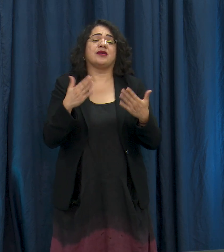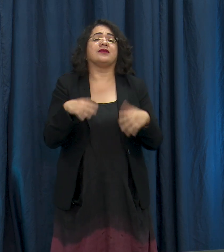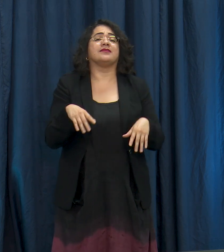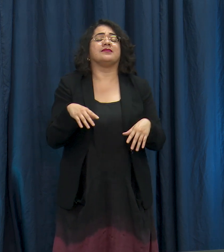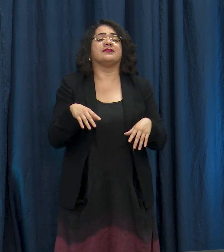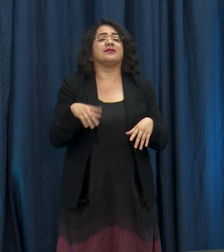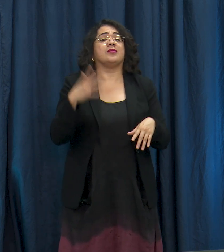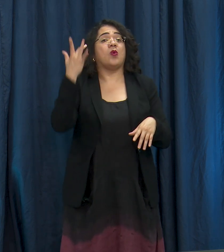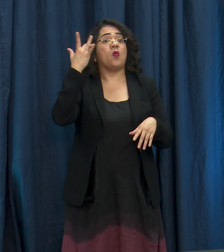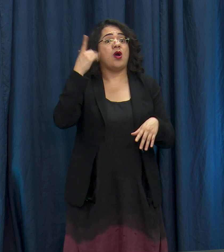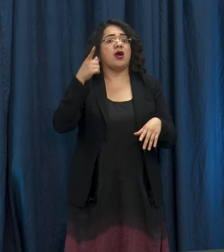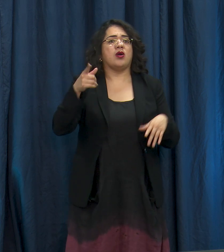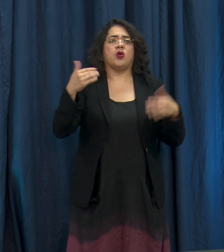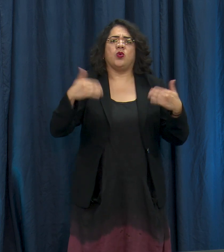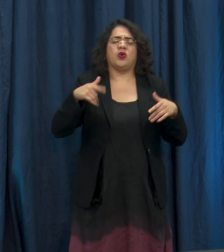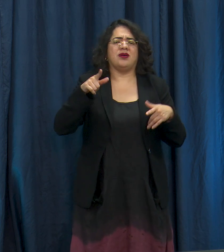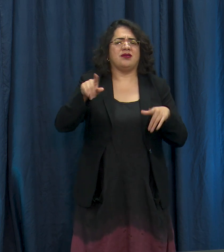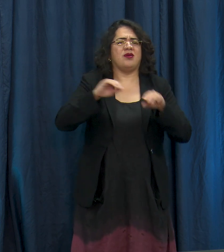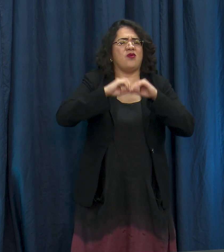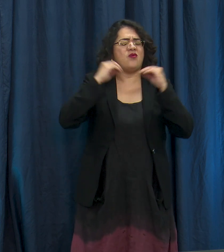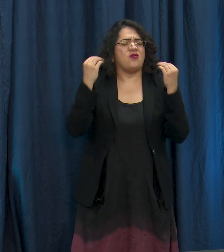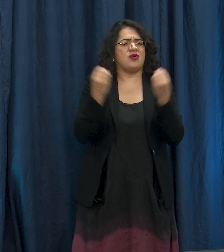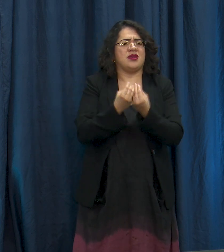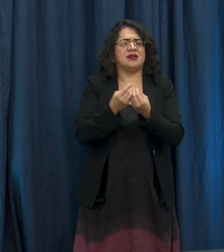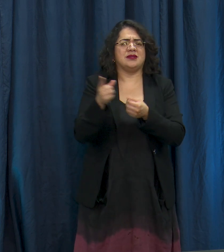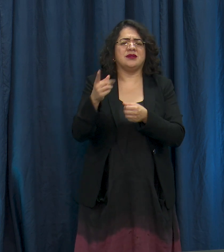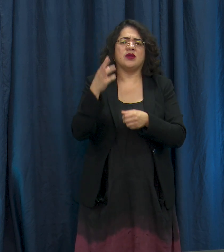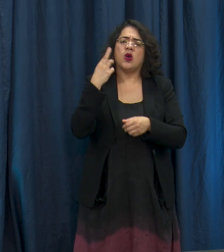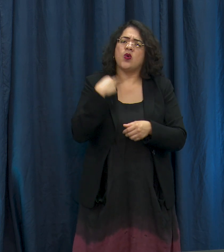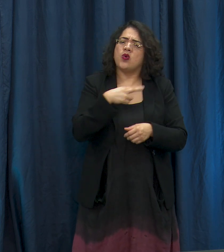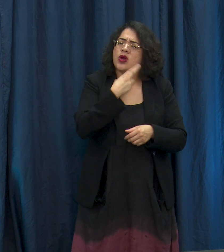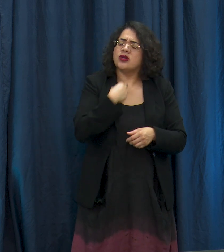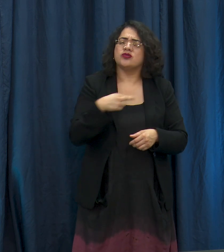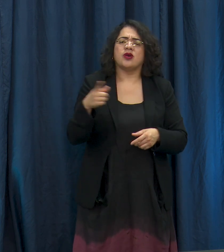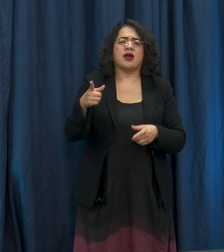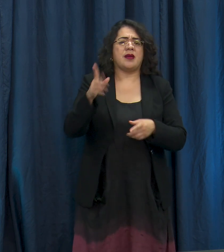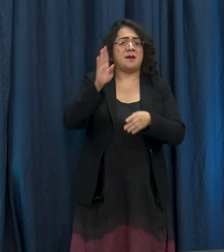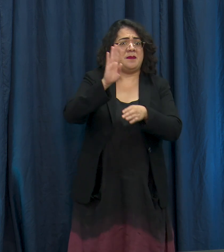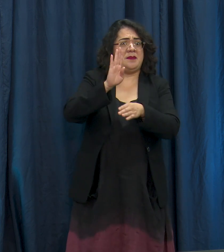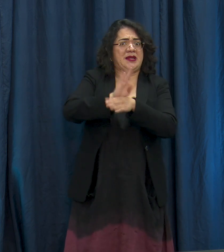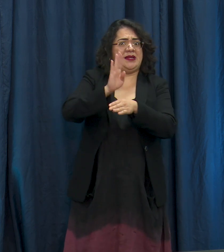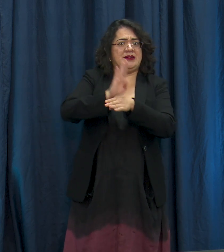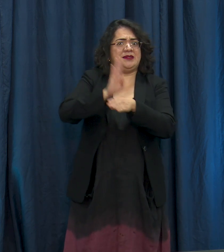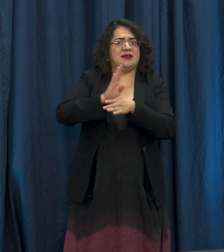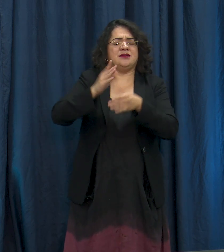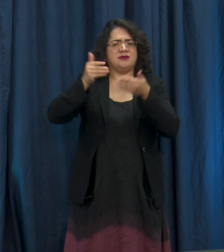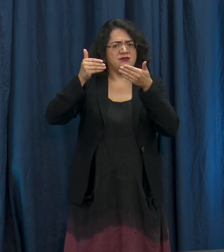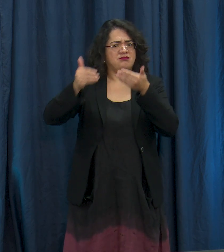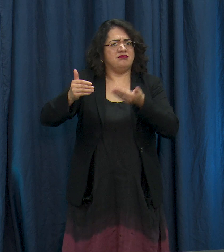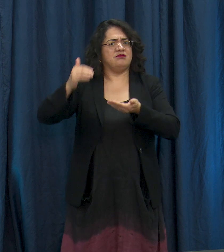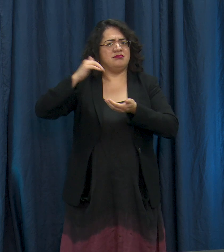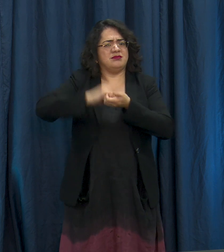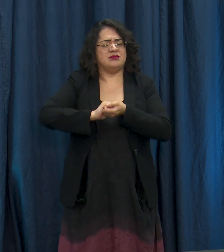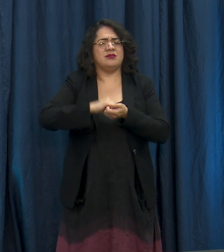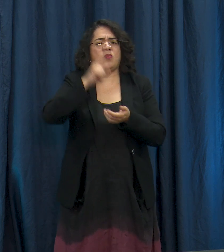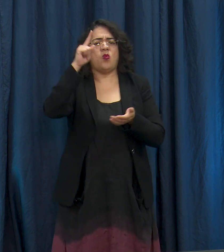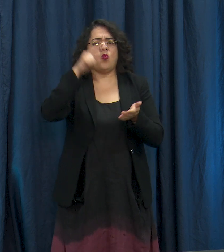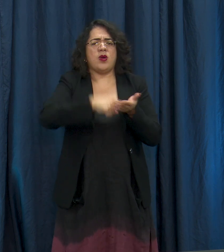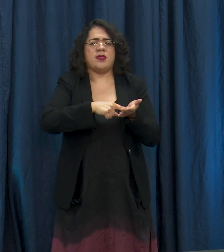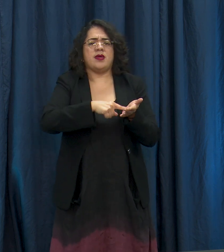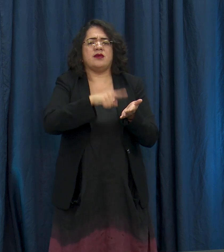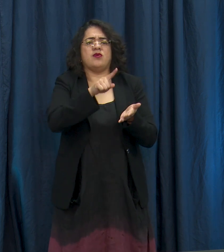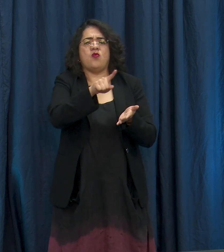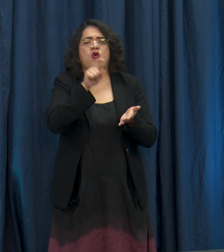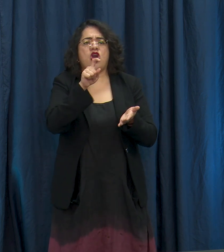Gracias a los esfuerzos de esta organización, restaurantes y negocios locales hemos repartido 1,100 comidas todos